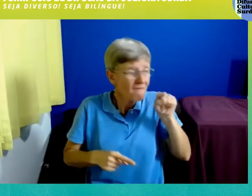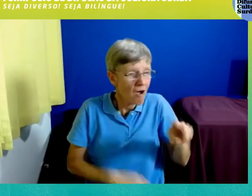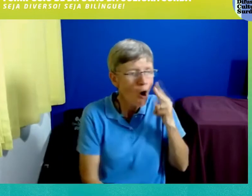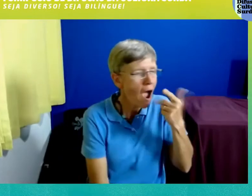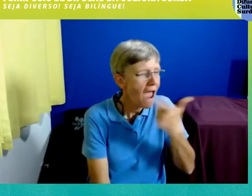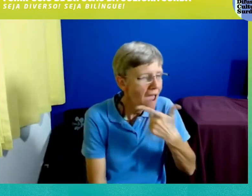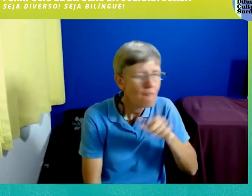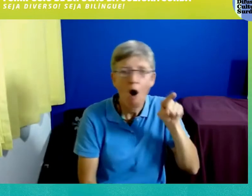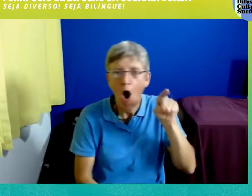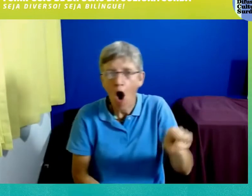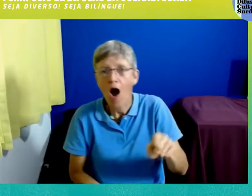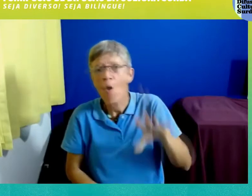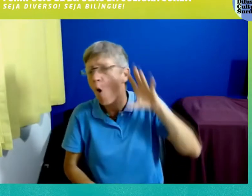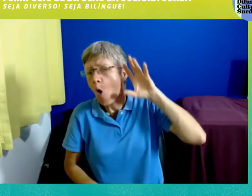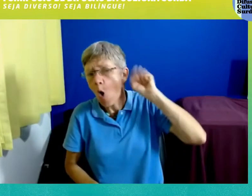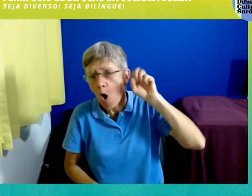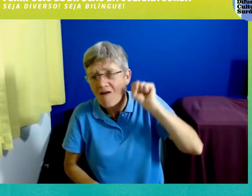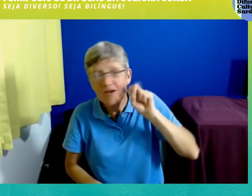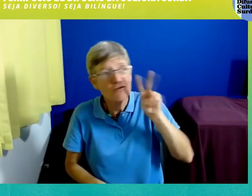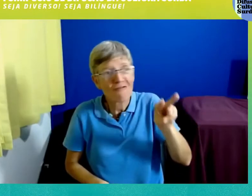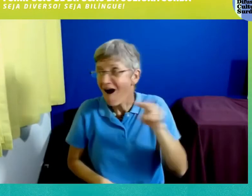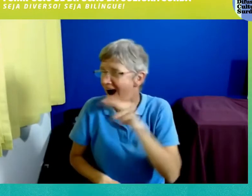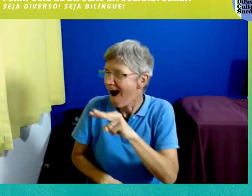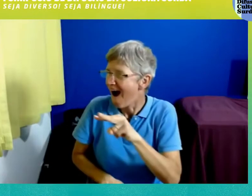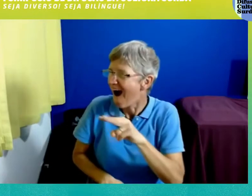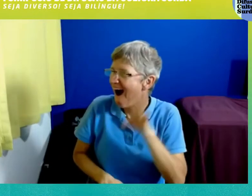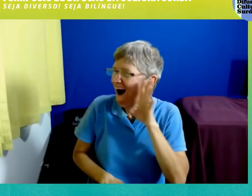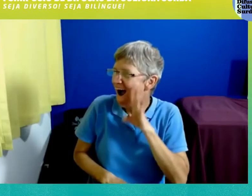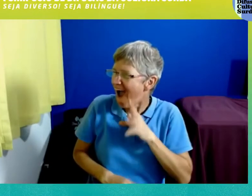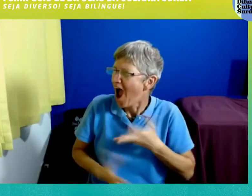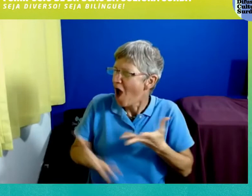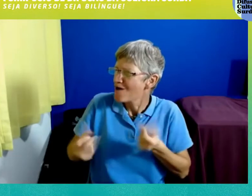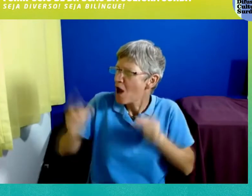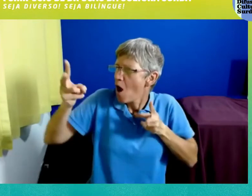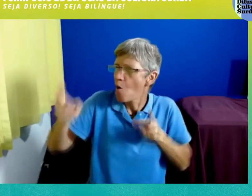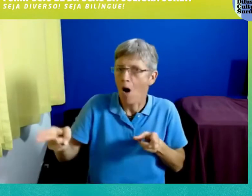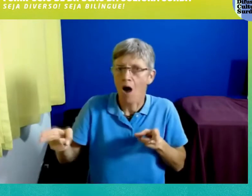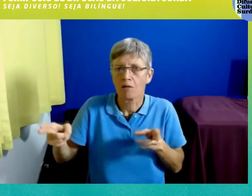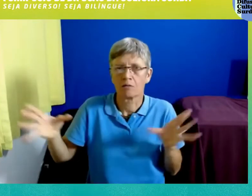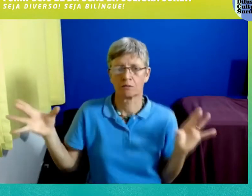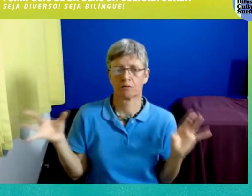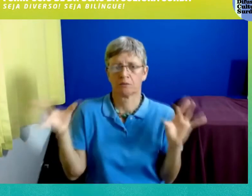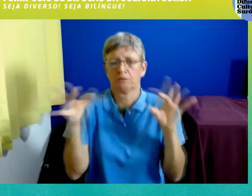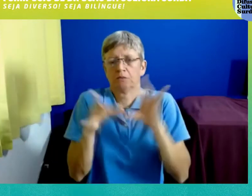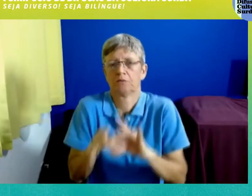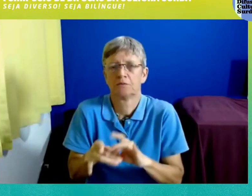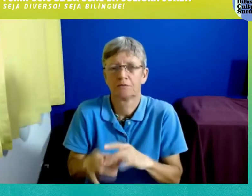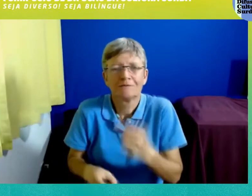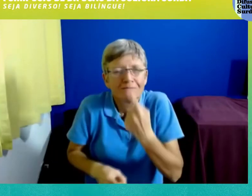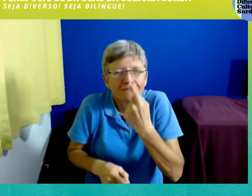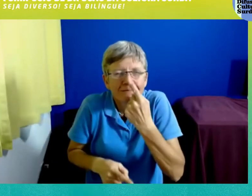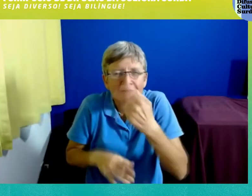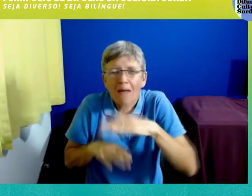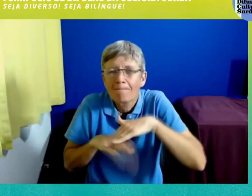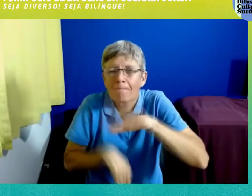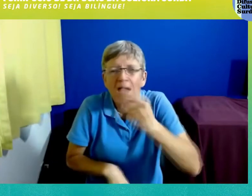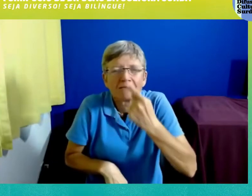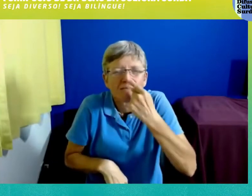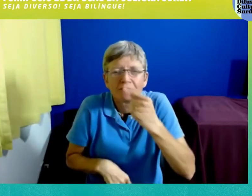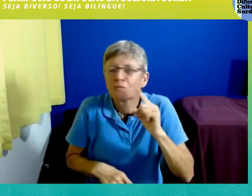Eu passei a gostar, mas o ouvinte via e achava legal